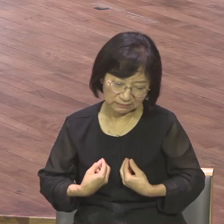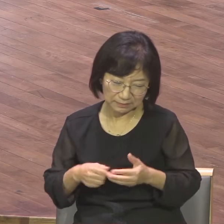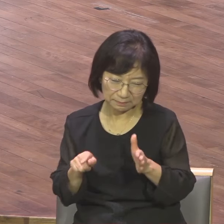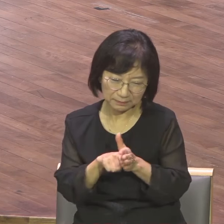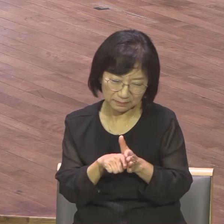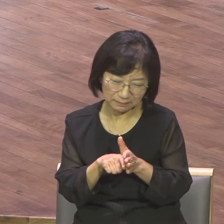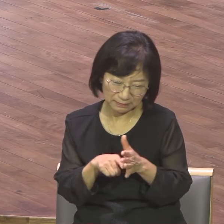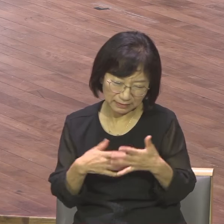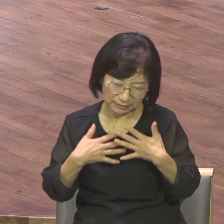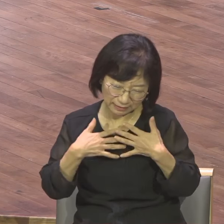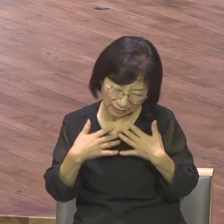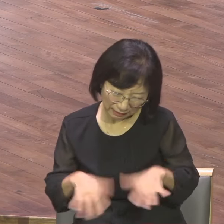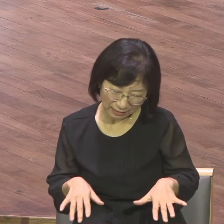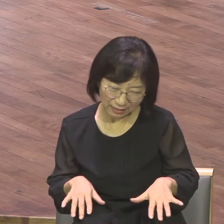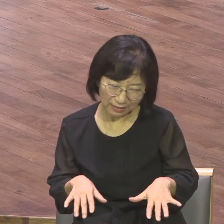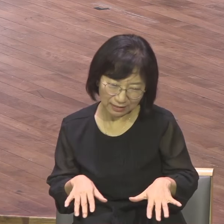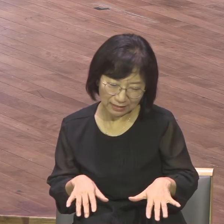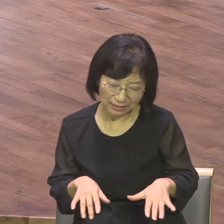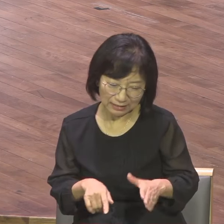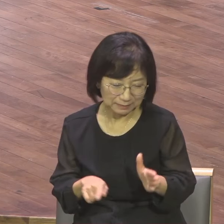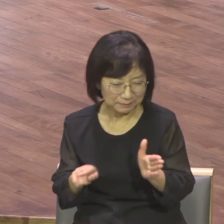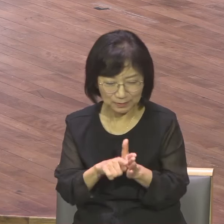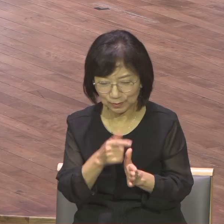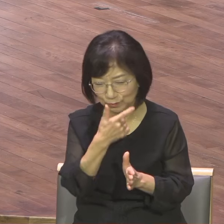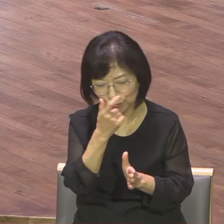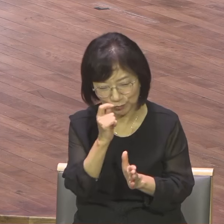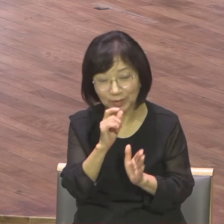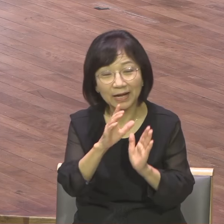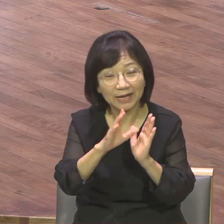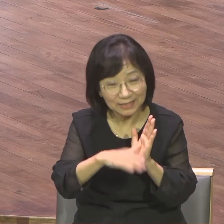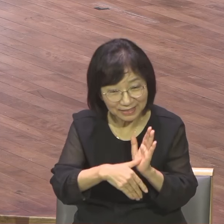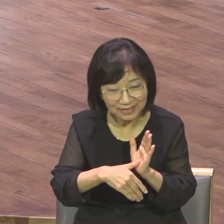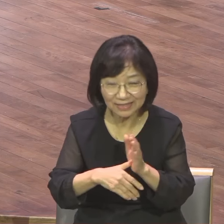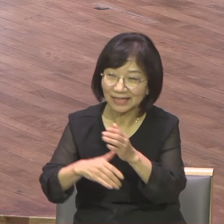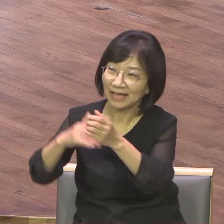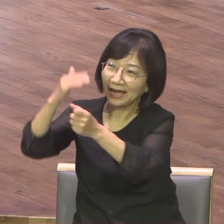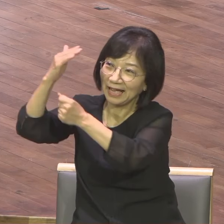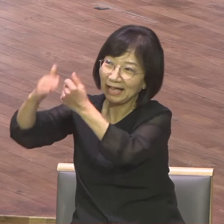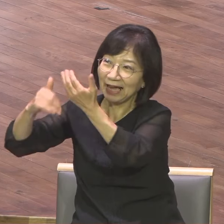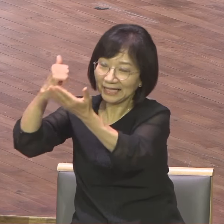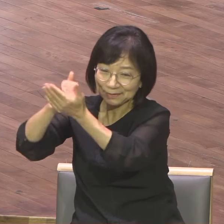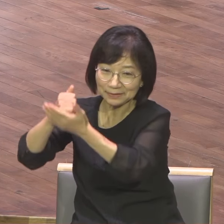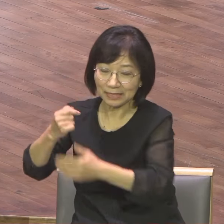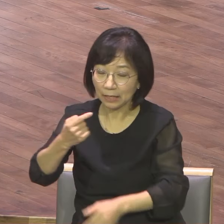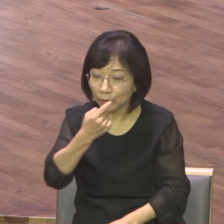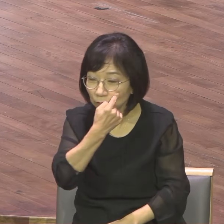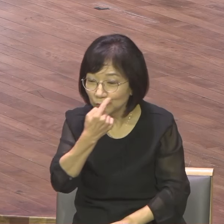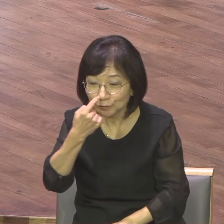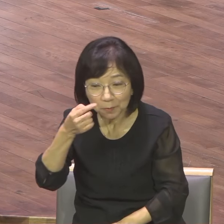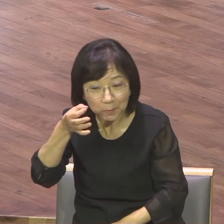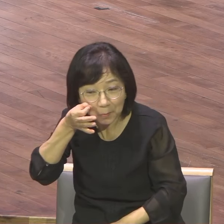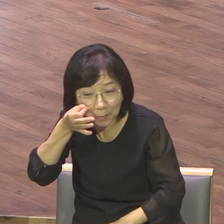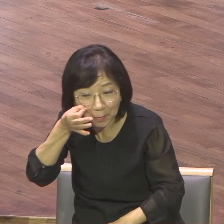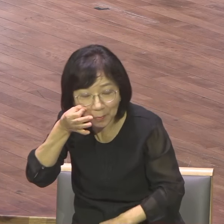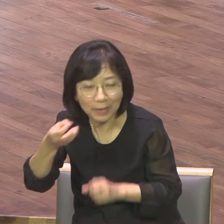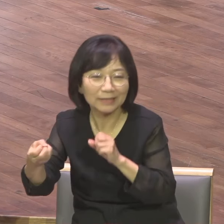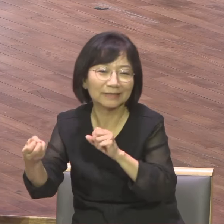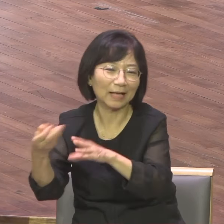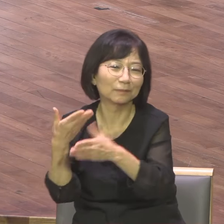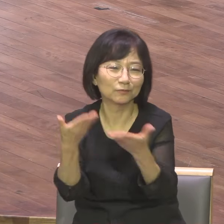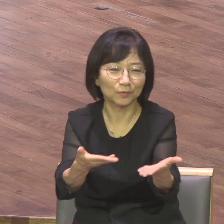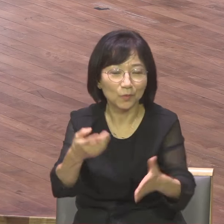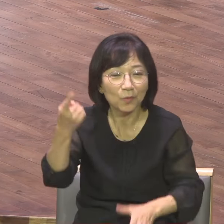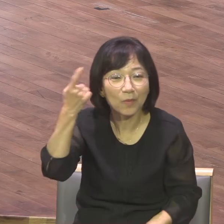믿지 못할 때 믿음이 없을 때 하나님께서 눈으로 볼 수 있는 현상을 보여주심으로 믿을 수